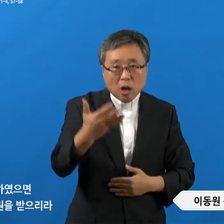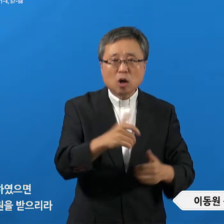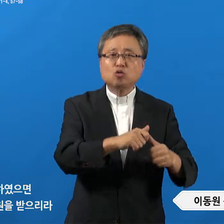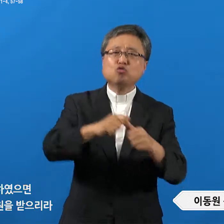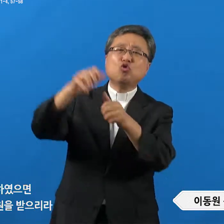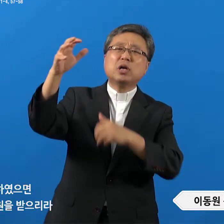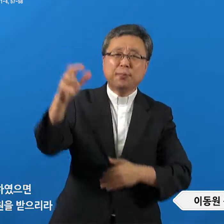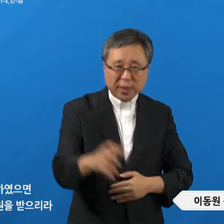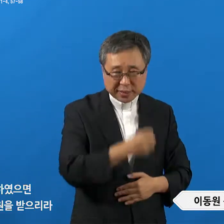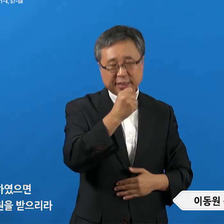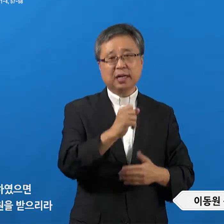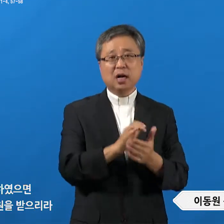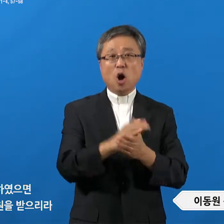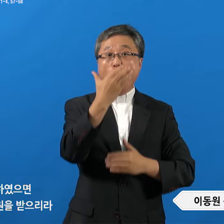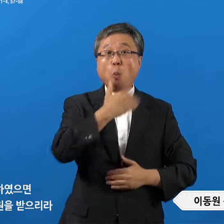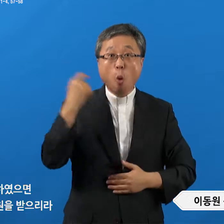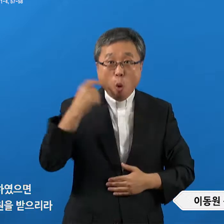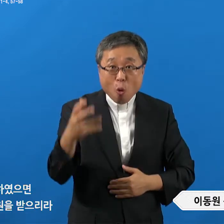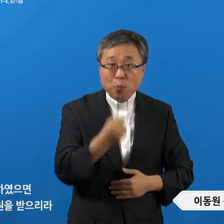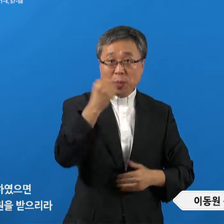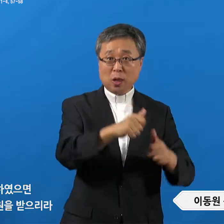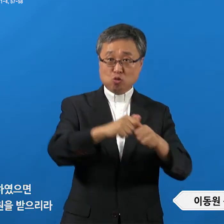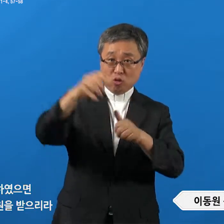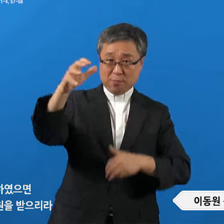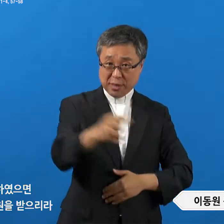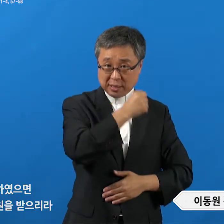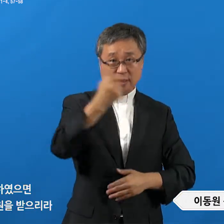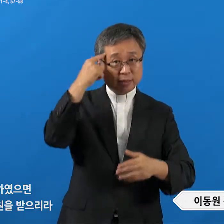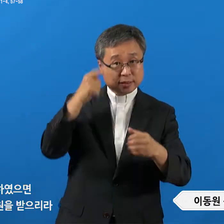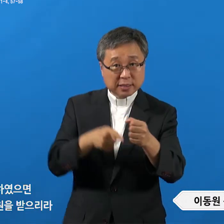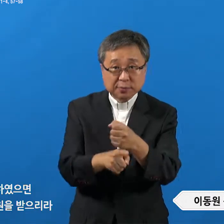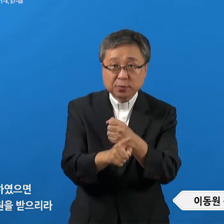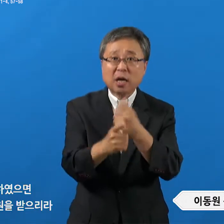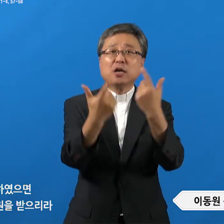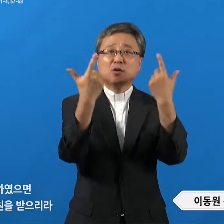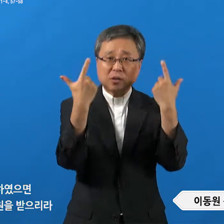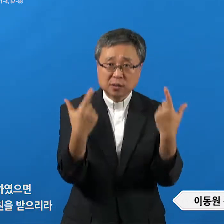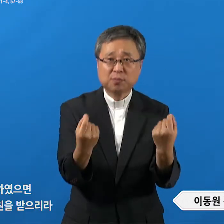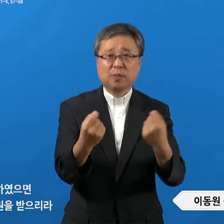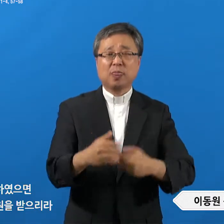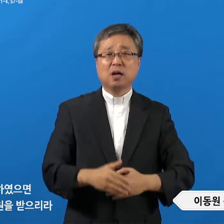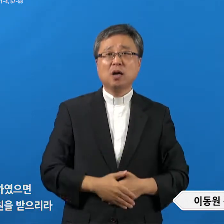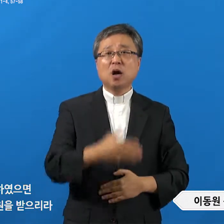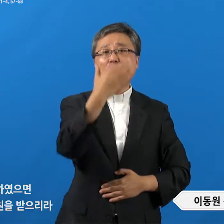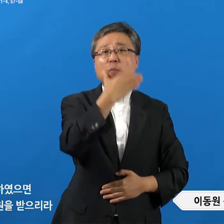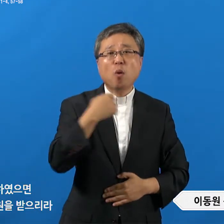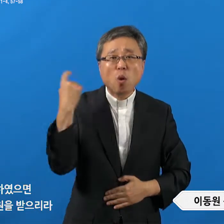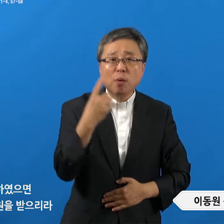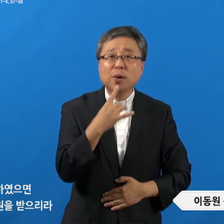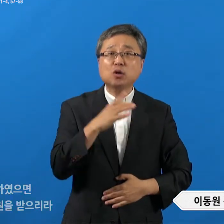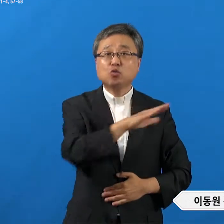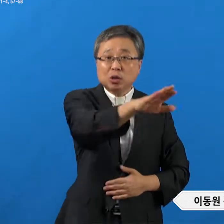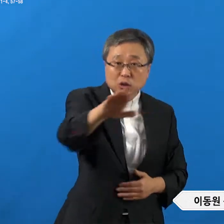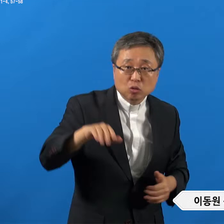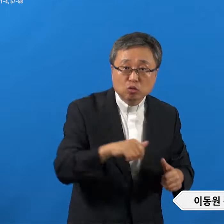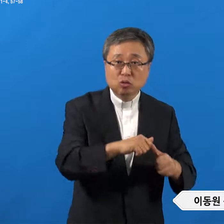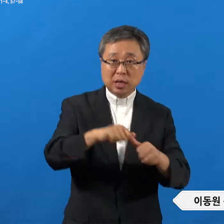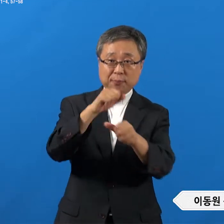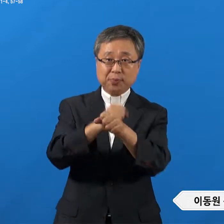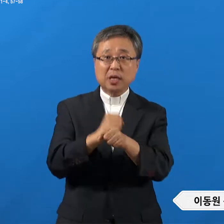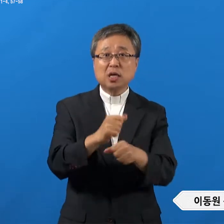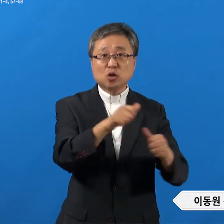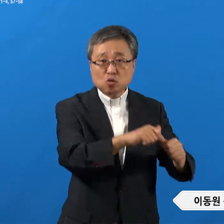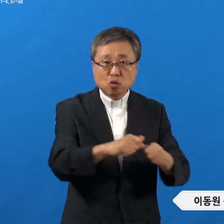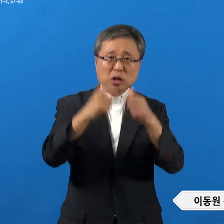받으리라? 구원을 받으리라. 복음으로 구원을 받는다는 것입니다. 그렇습니다. 복음만이 우리를 구원합니다. 그리고 이